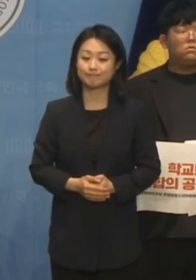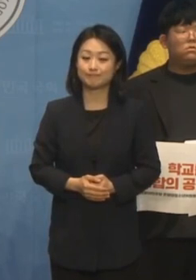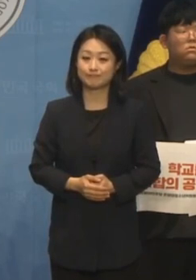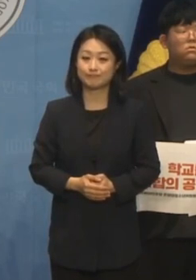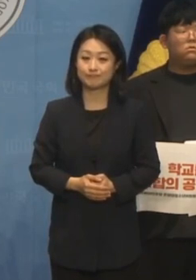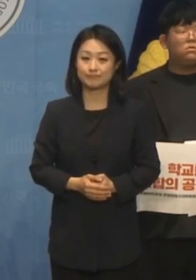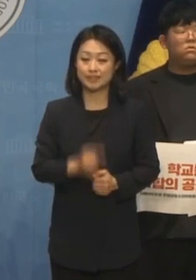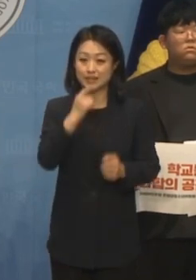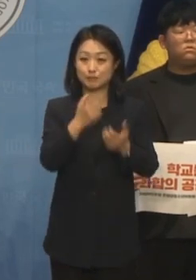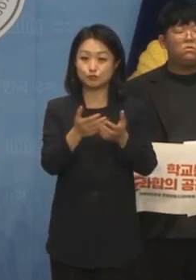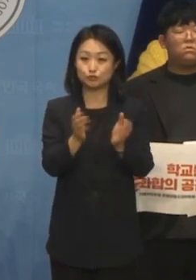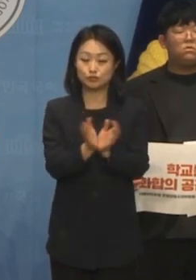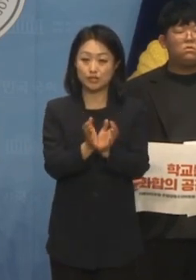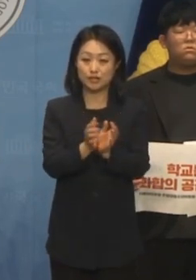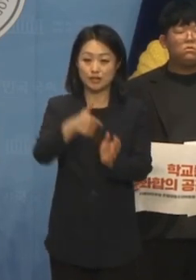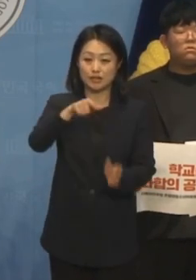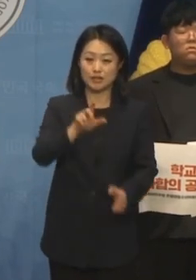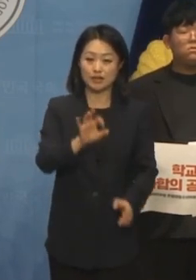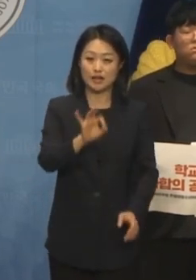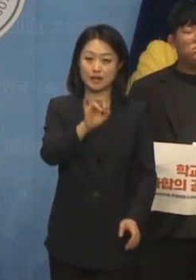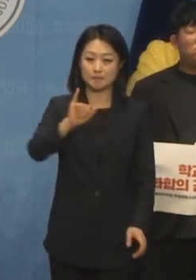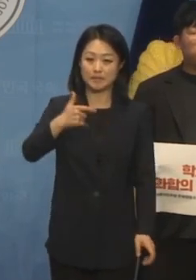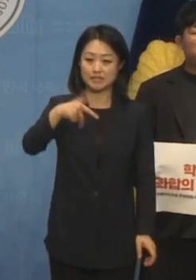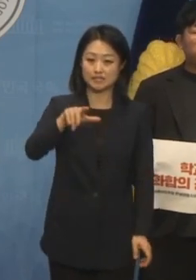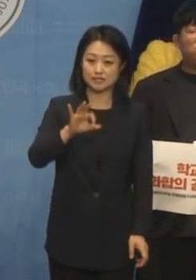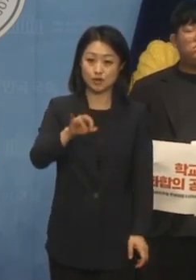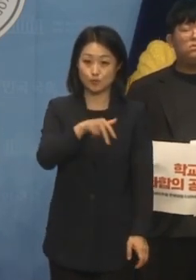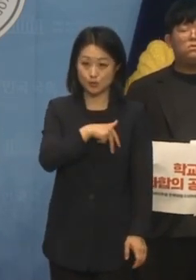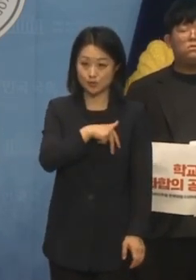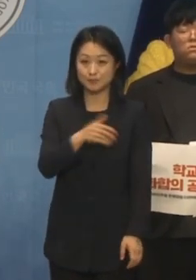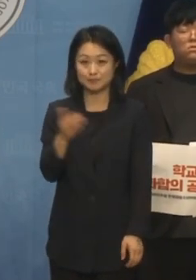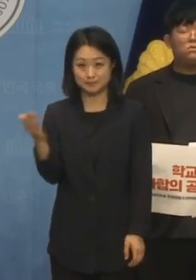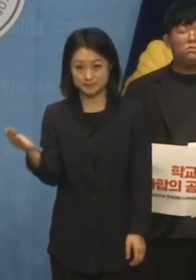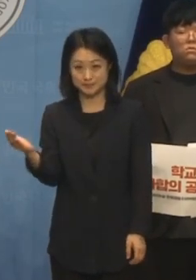네. 민주당 강민정 의원님 자리하셨습니다.